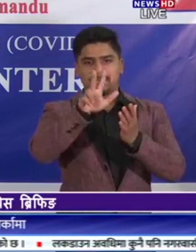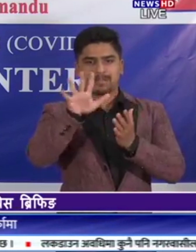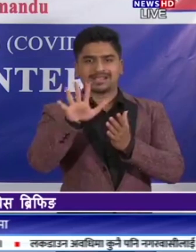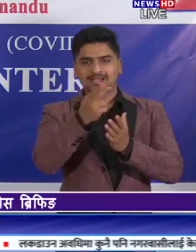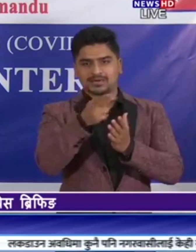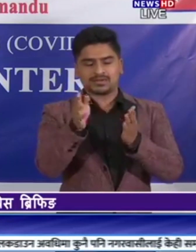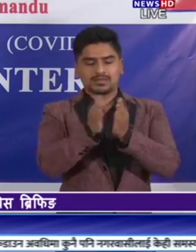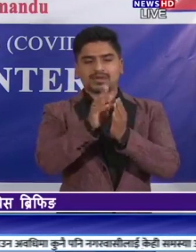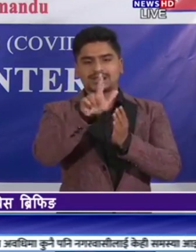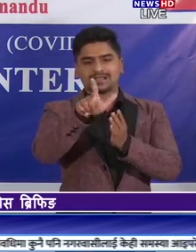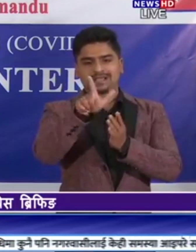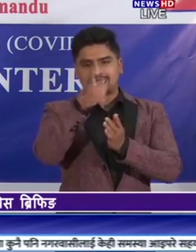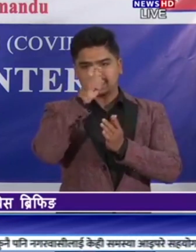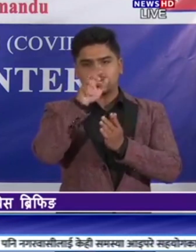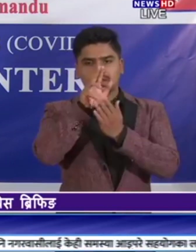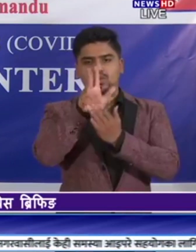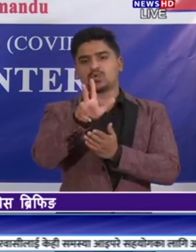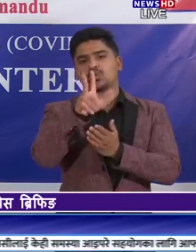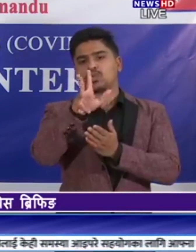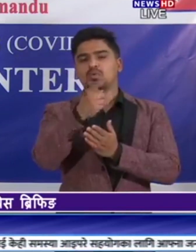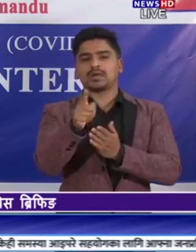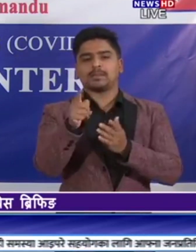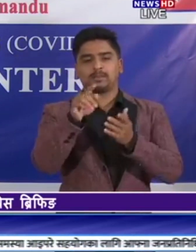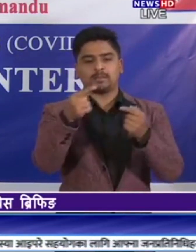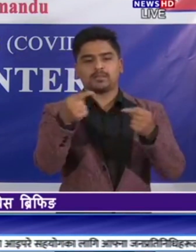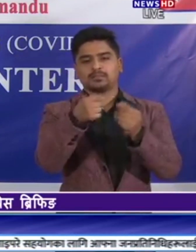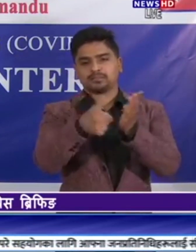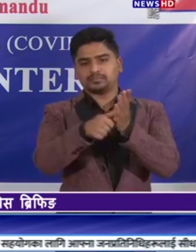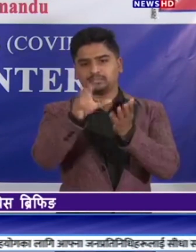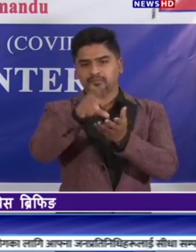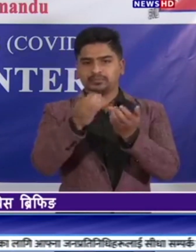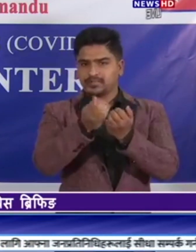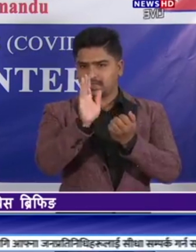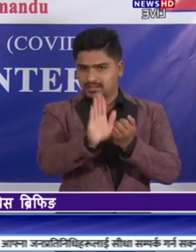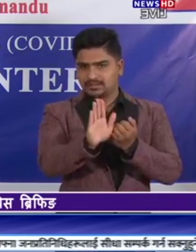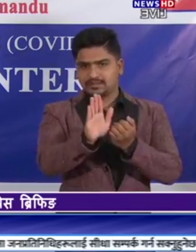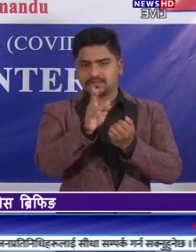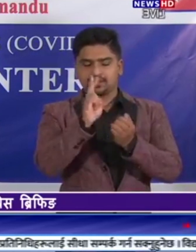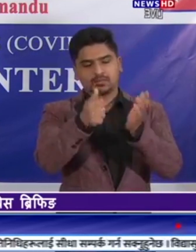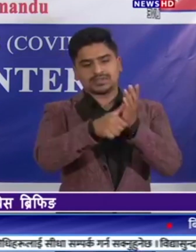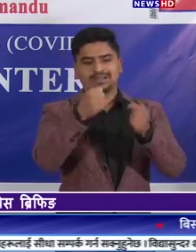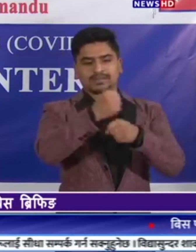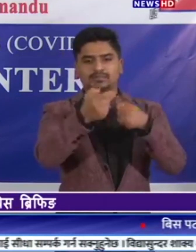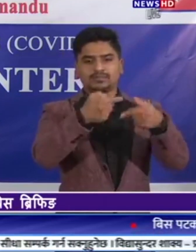नमुना